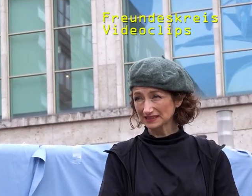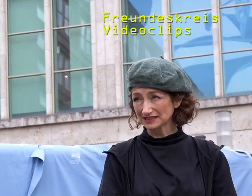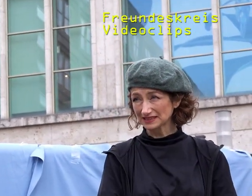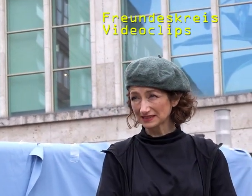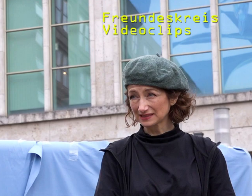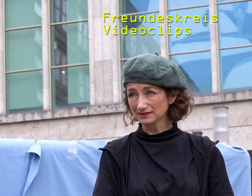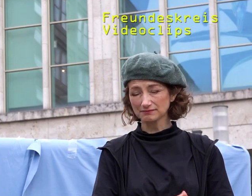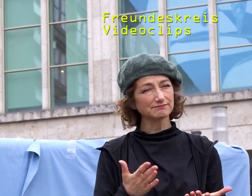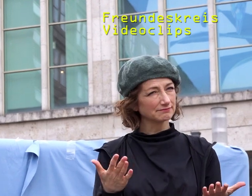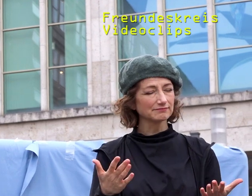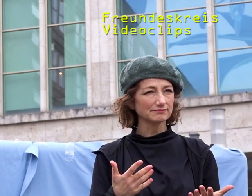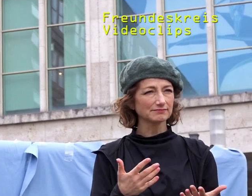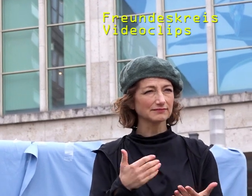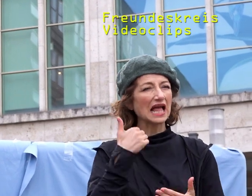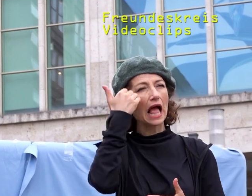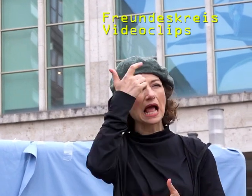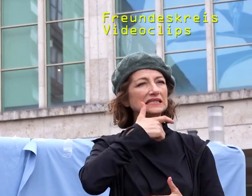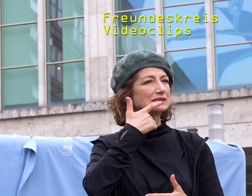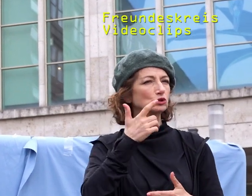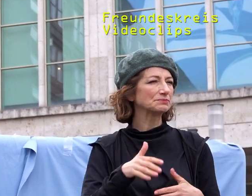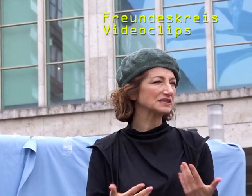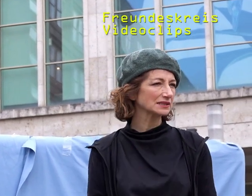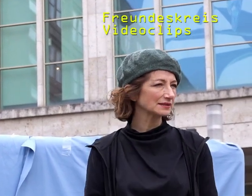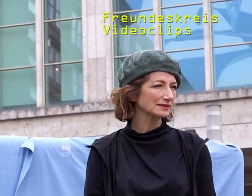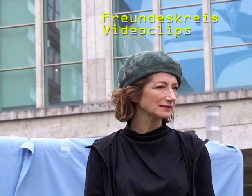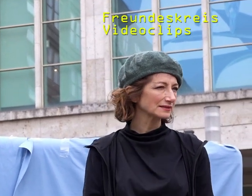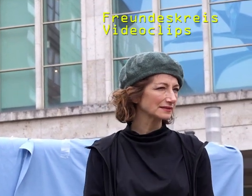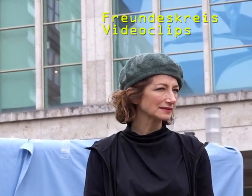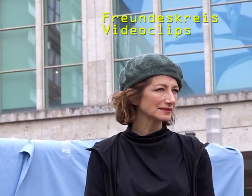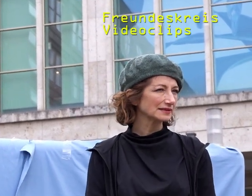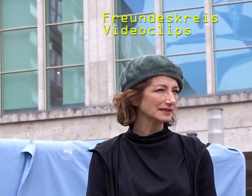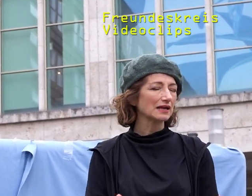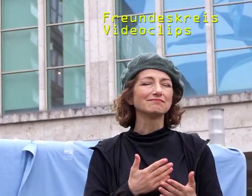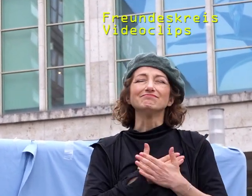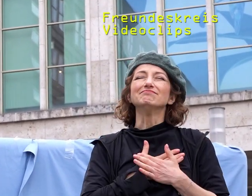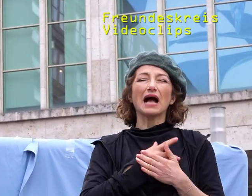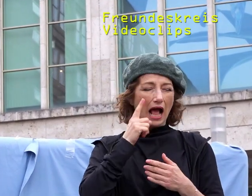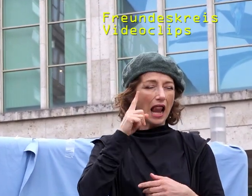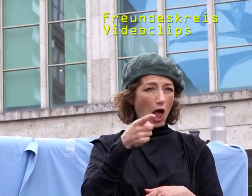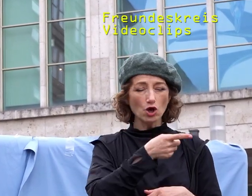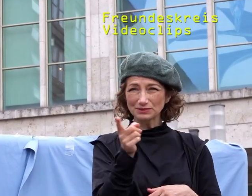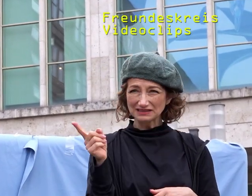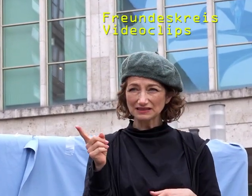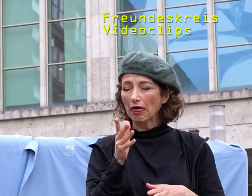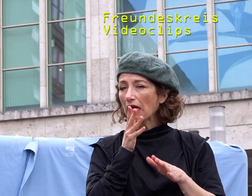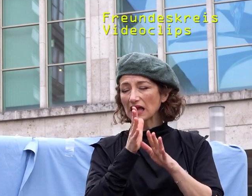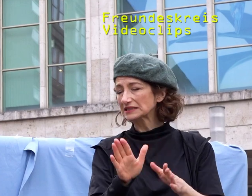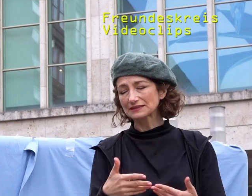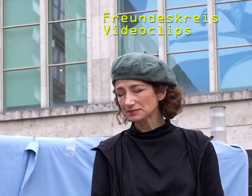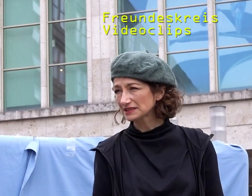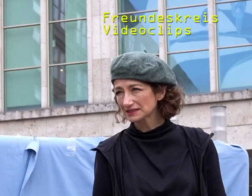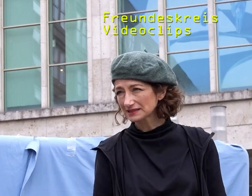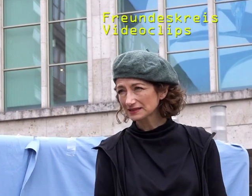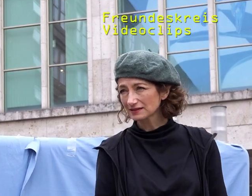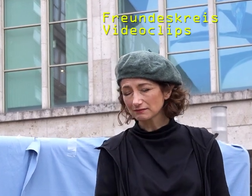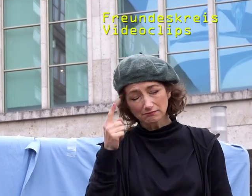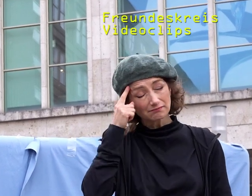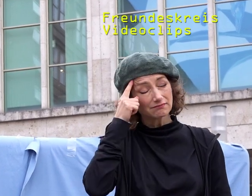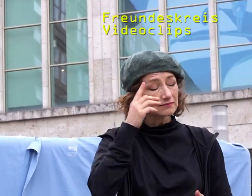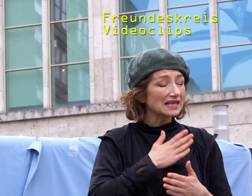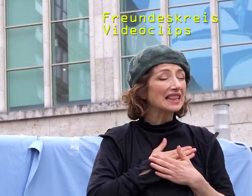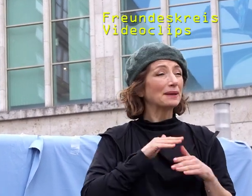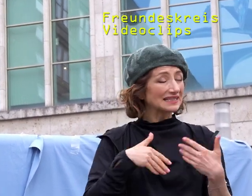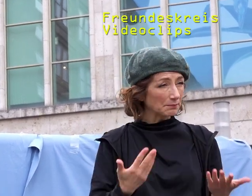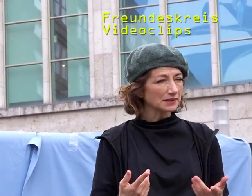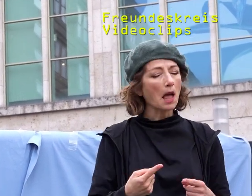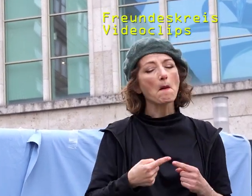dann gibt es keinen Rassismus. Wenn du an Liebe glaubst, gibt es keinen Hass. Wenn du an Liebe glaubst, sind wir sehr bald alle